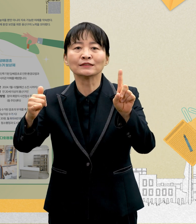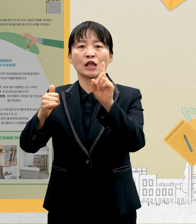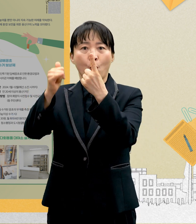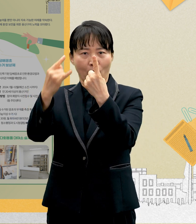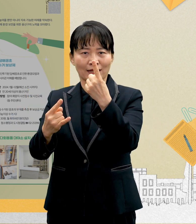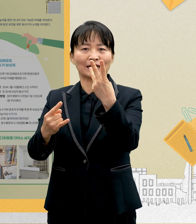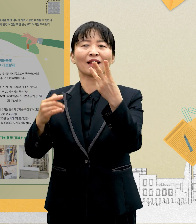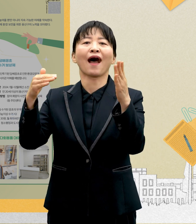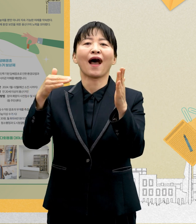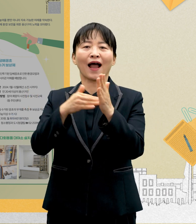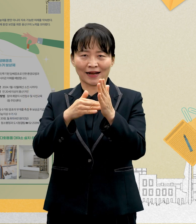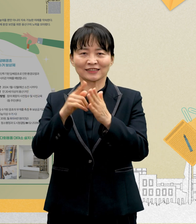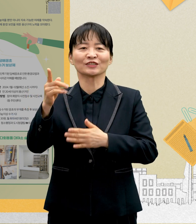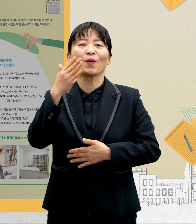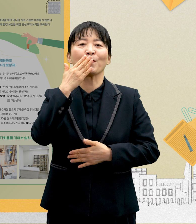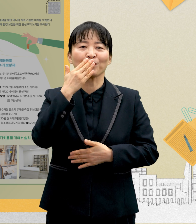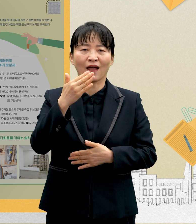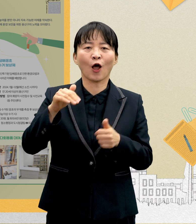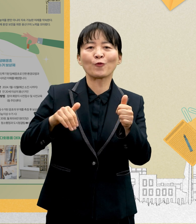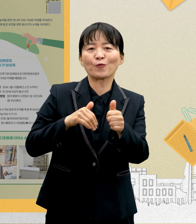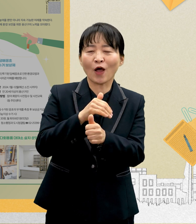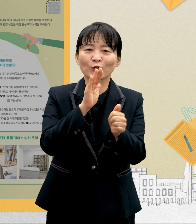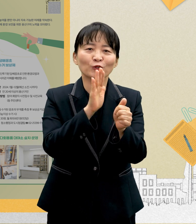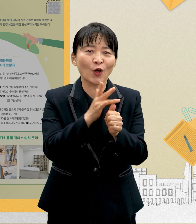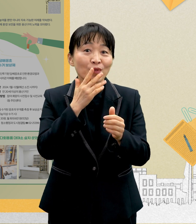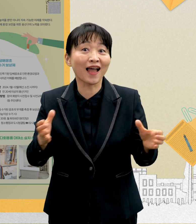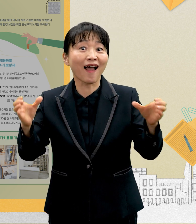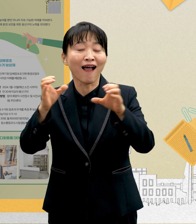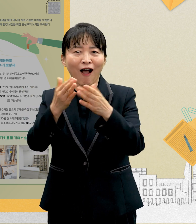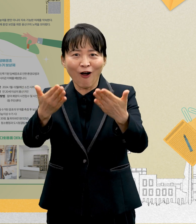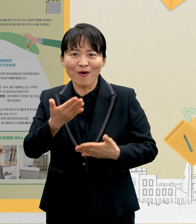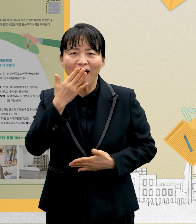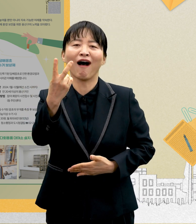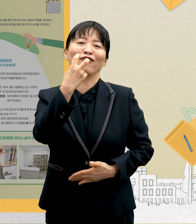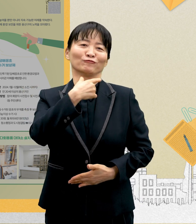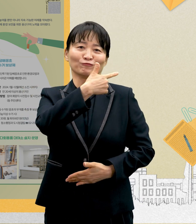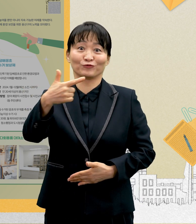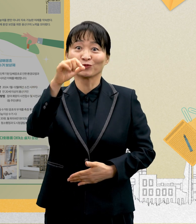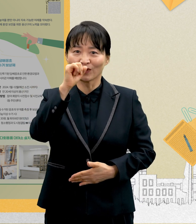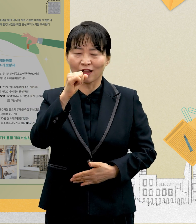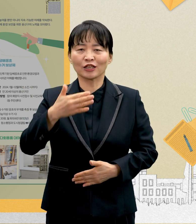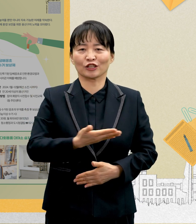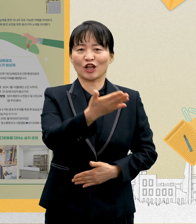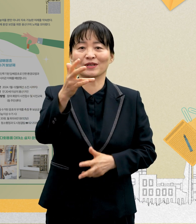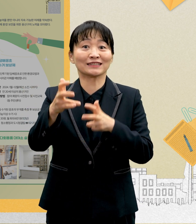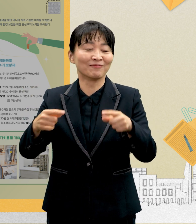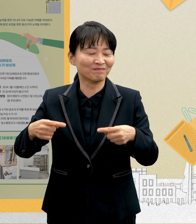1회, 3장까지 참여가 가능하니까요. 환경도 지키고 종량제 봉투도 받을 수 있는 일석이조의